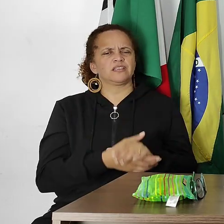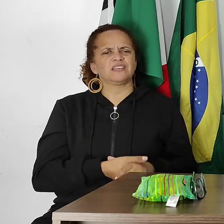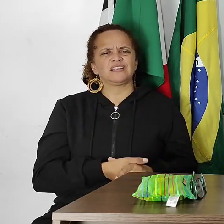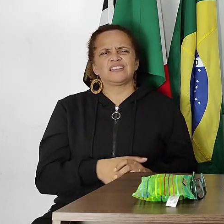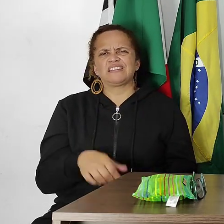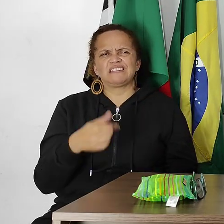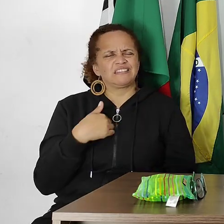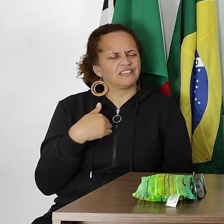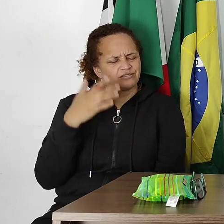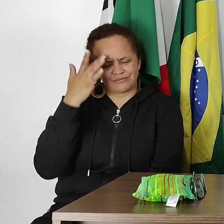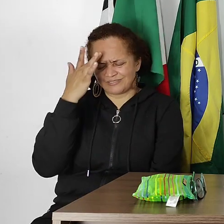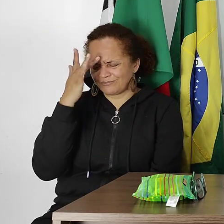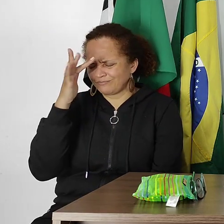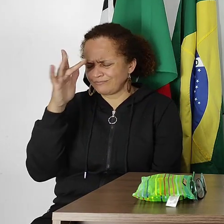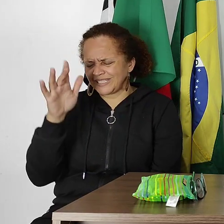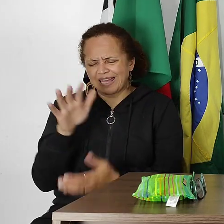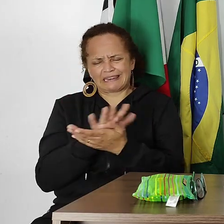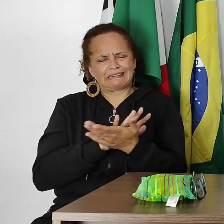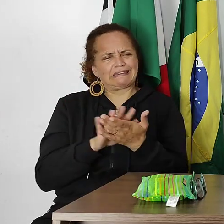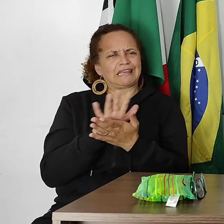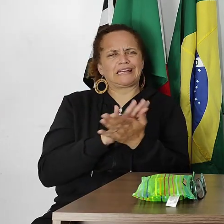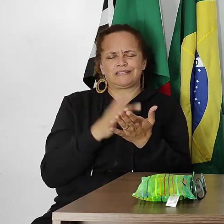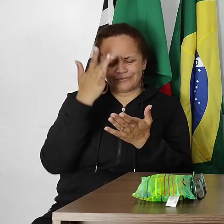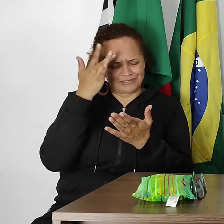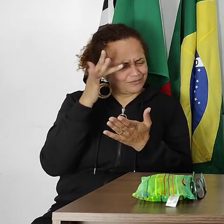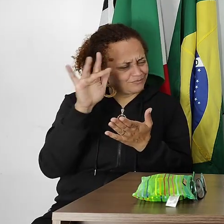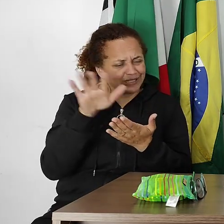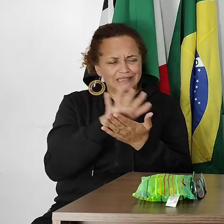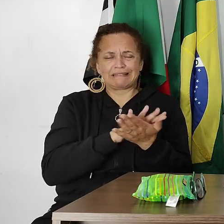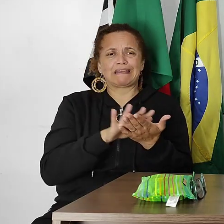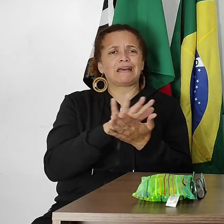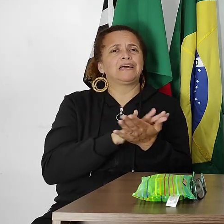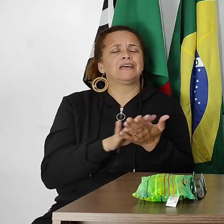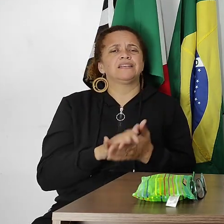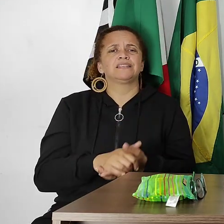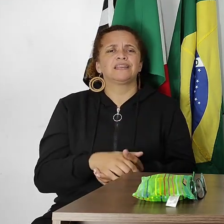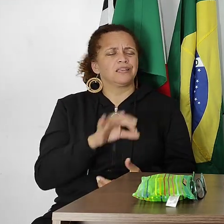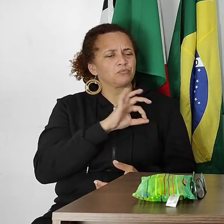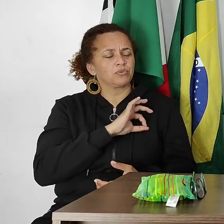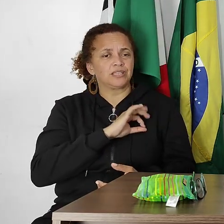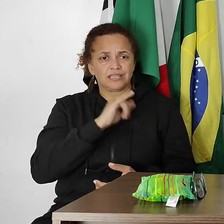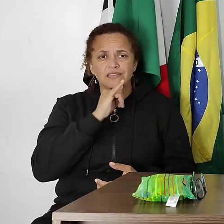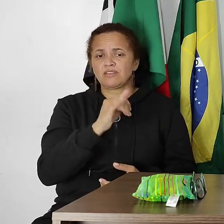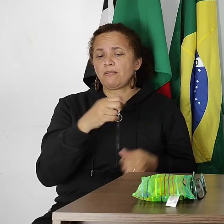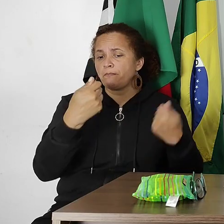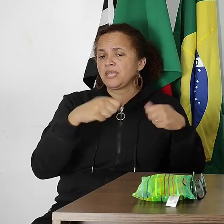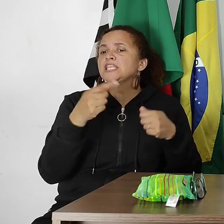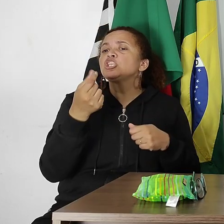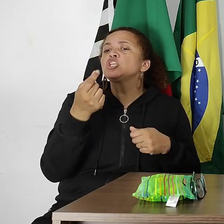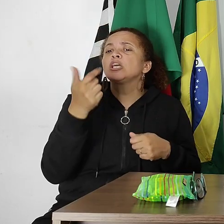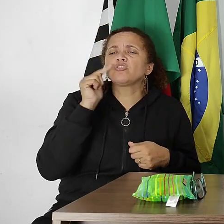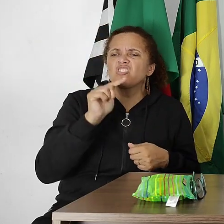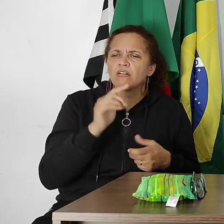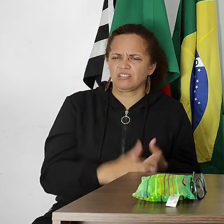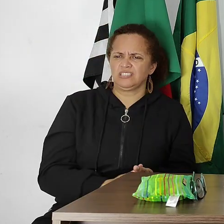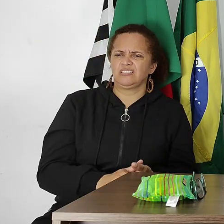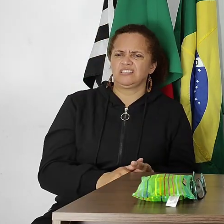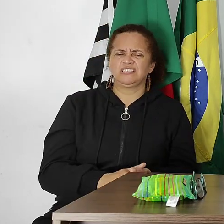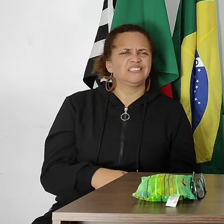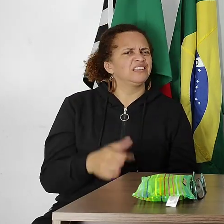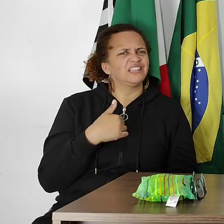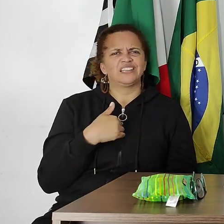não consegui mais dormir. Não consegui mais dormir. E aí, no outro dia, né? Eu não sabia, porque